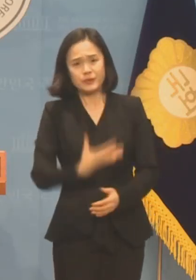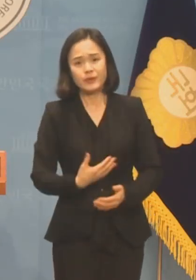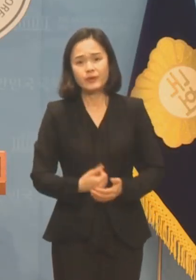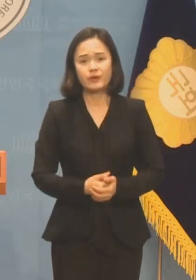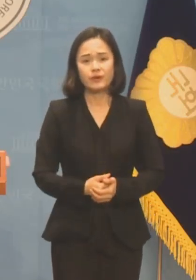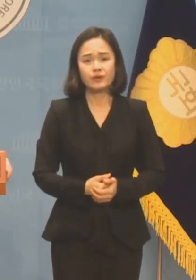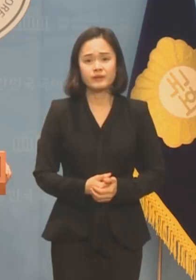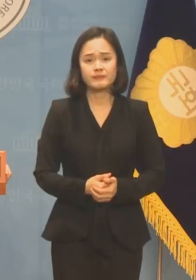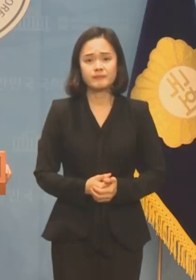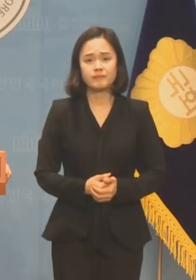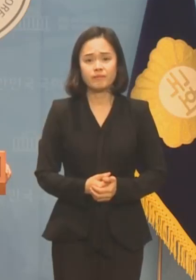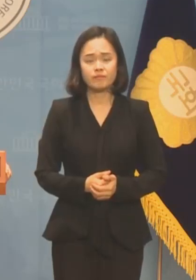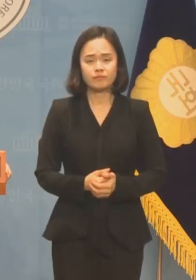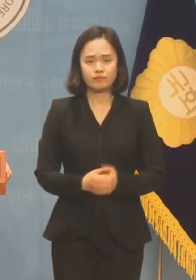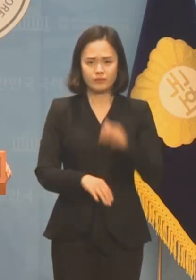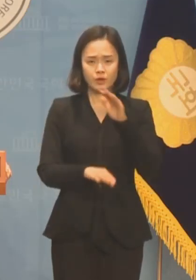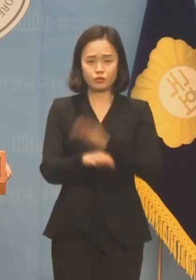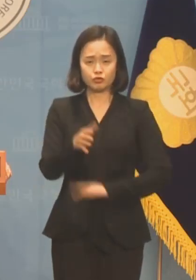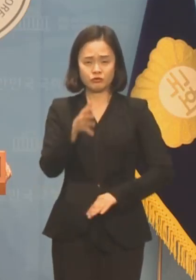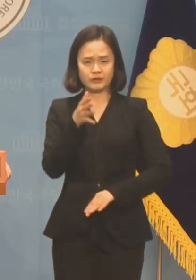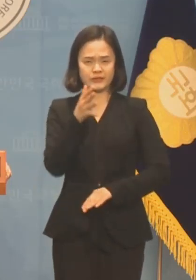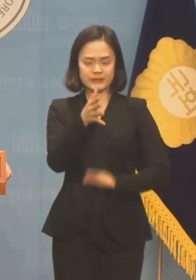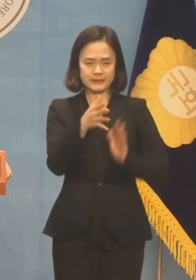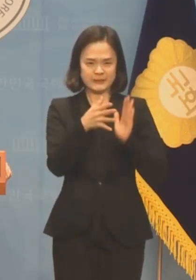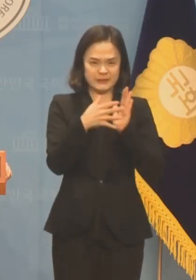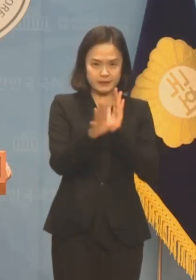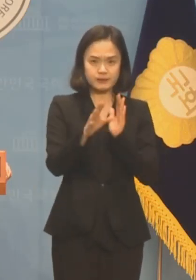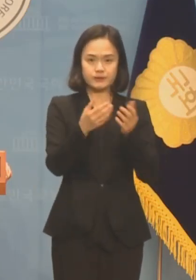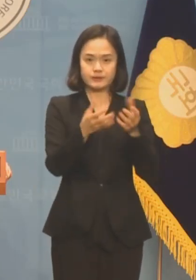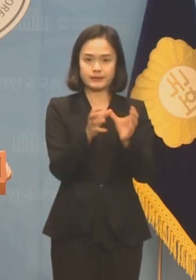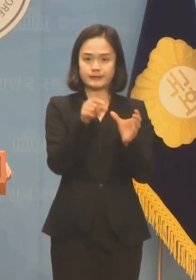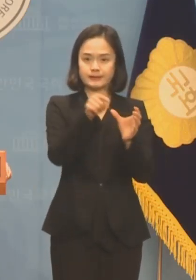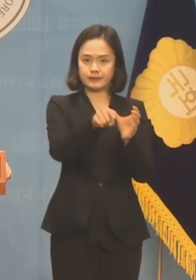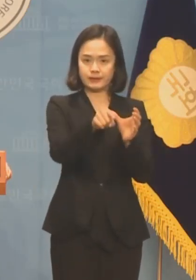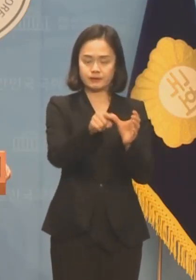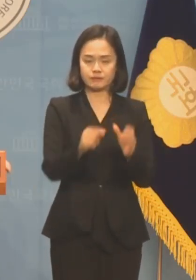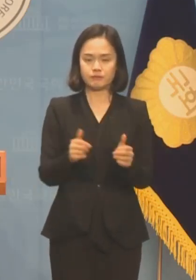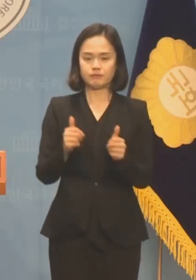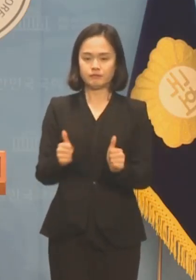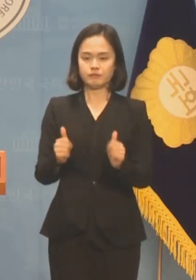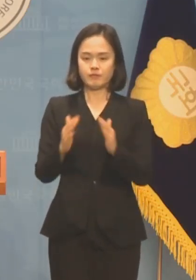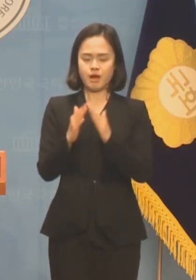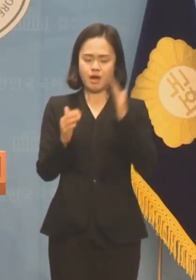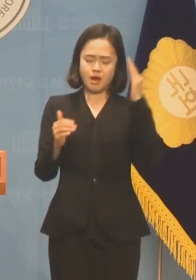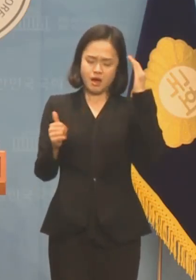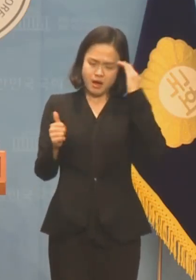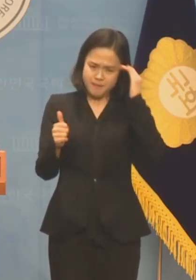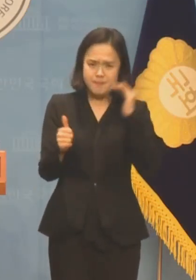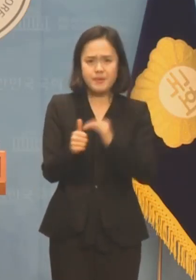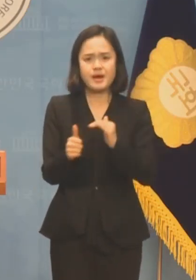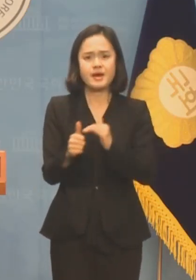출몰하여 형사사법 시스템을 방해하고 내란 수괴를